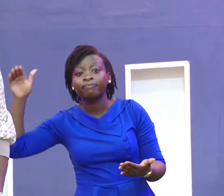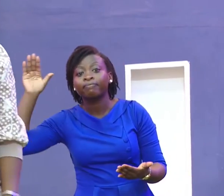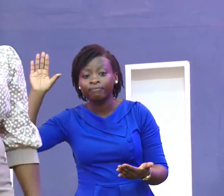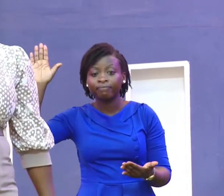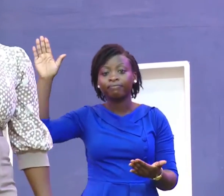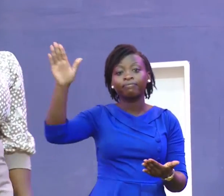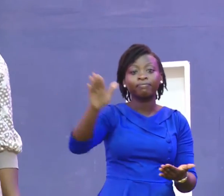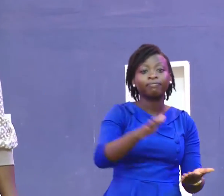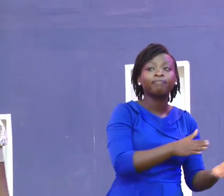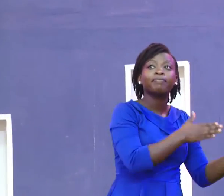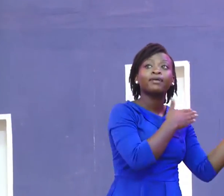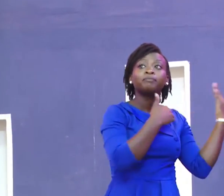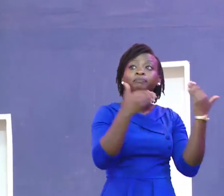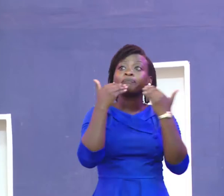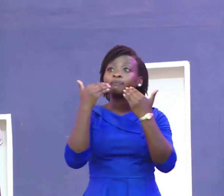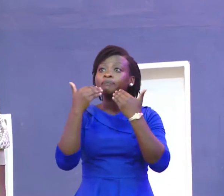Yeah. Thank you,